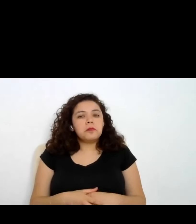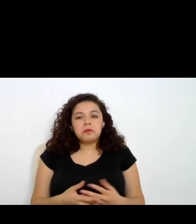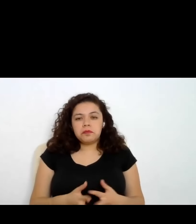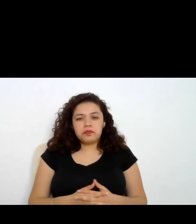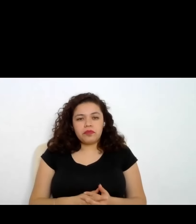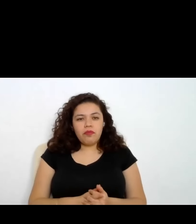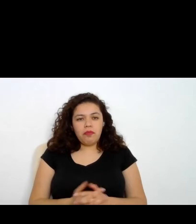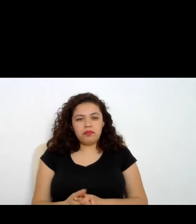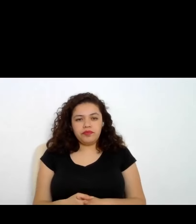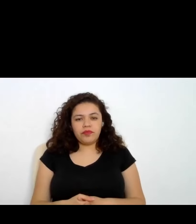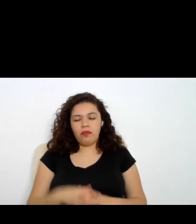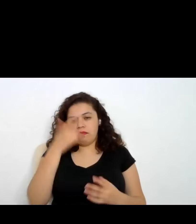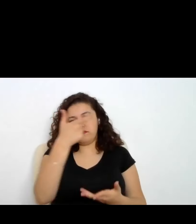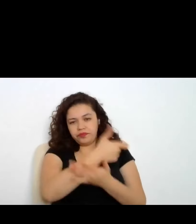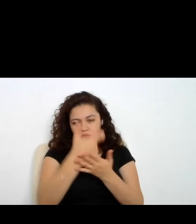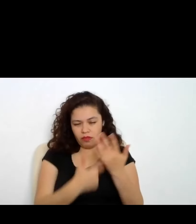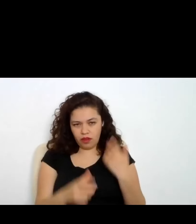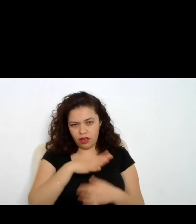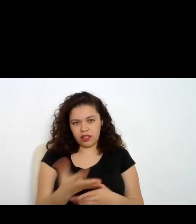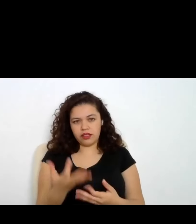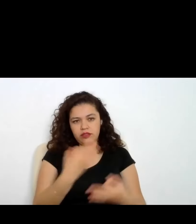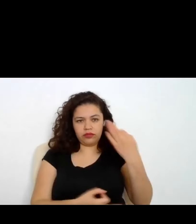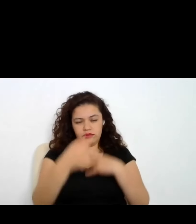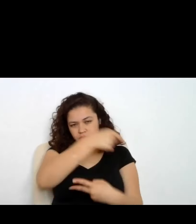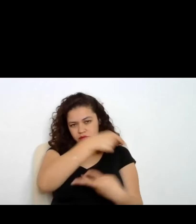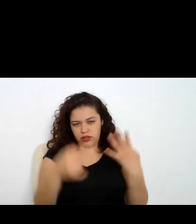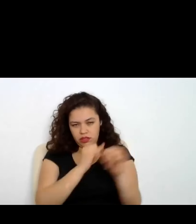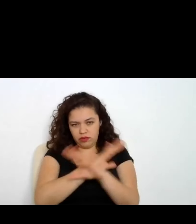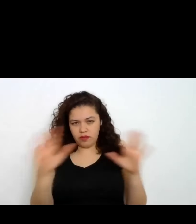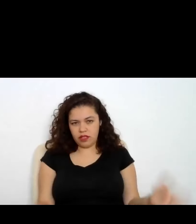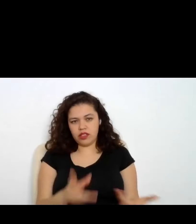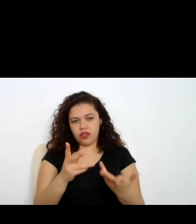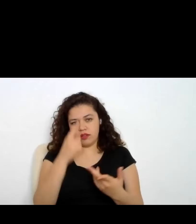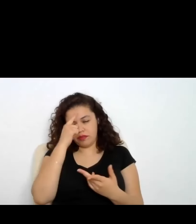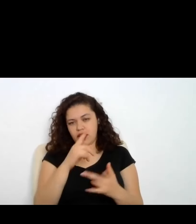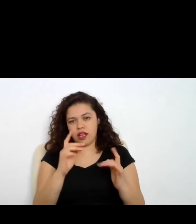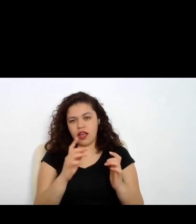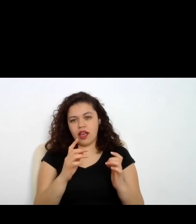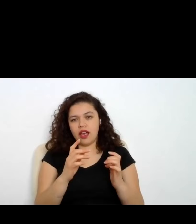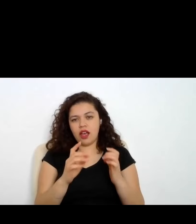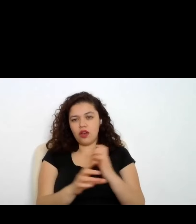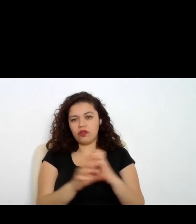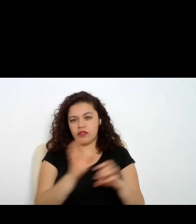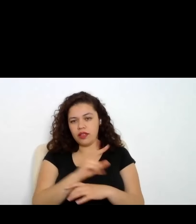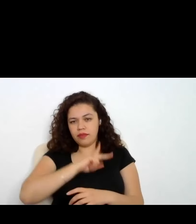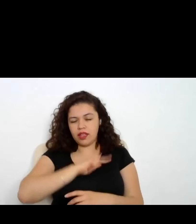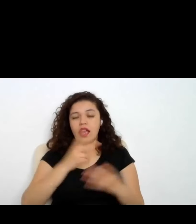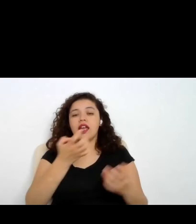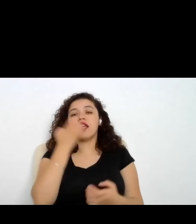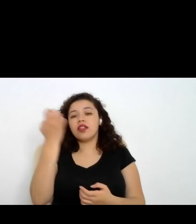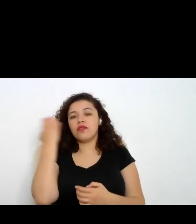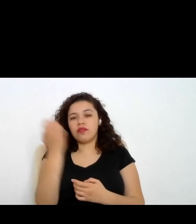si tengo cuentas bancarias, en fin, todos esos son datos patrimoniales. Datos académicos, pues a qué escuela